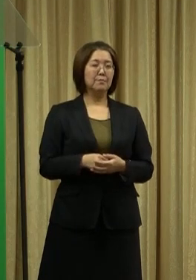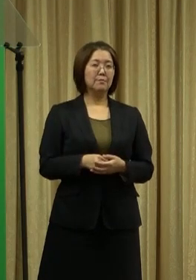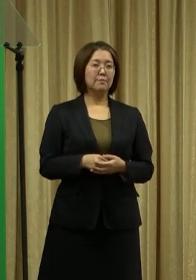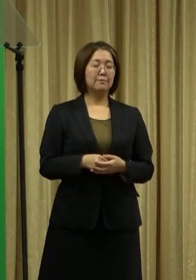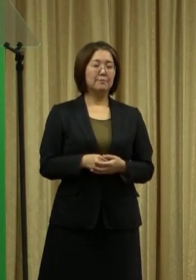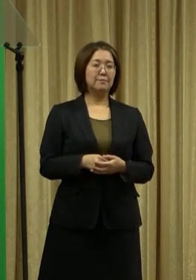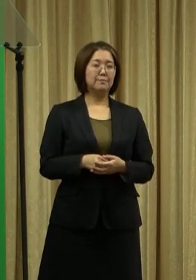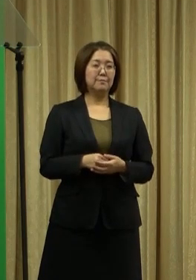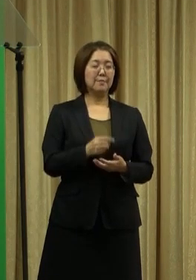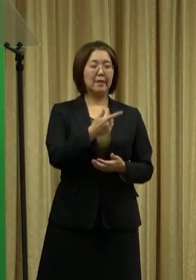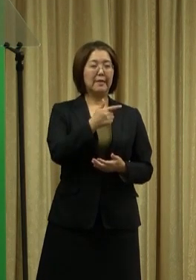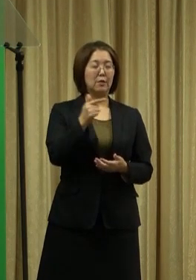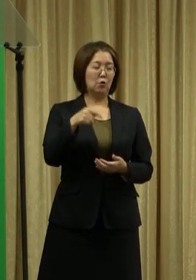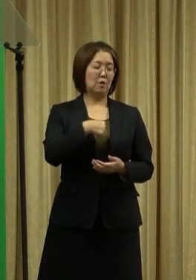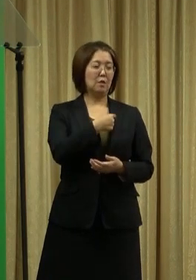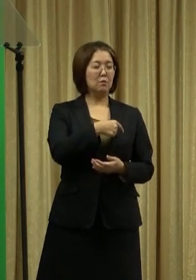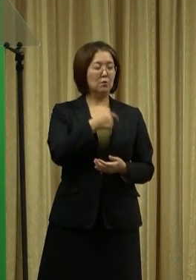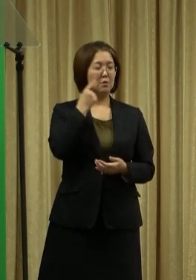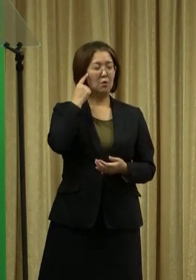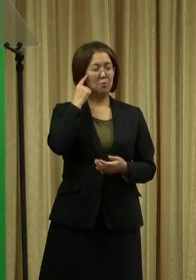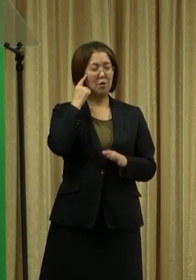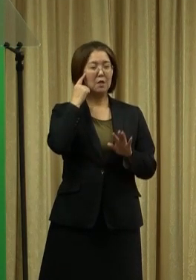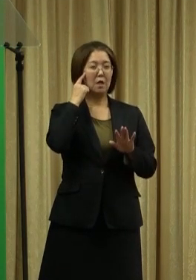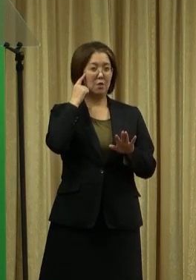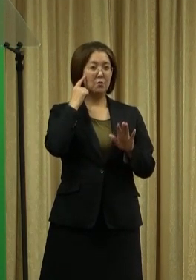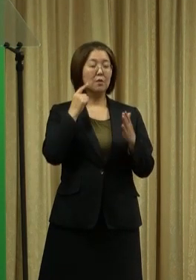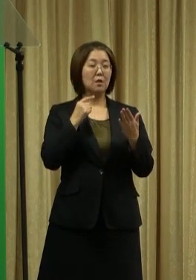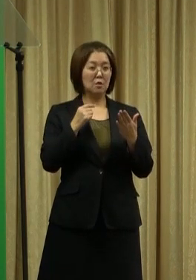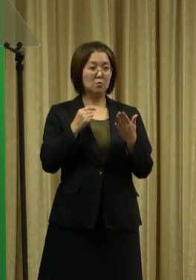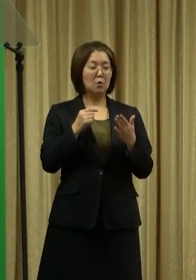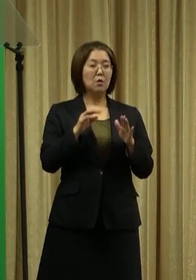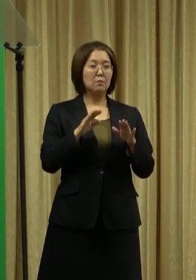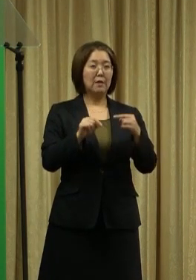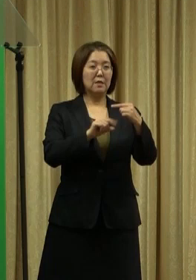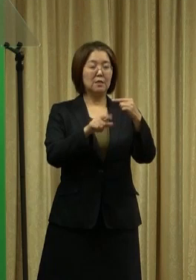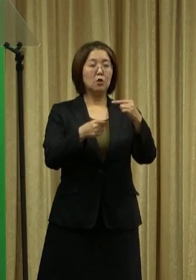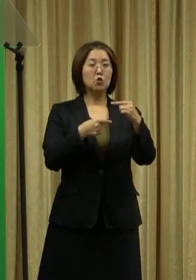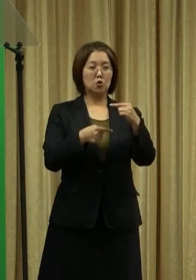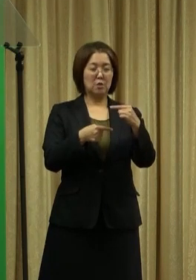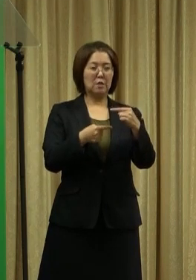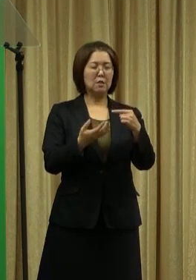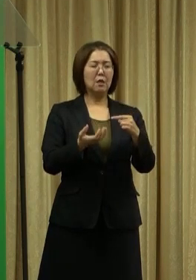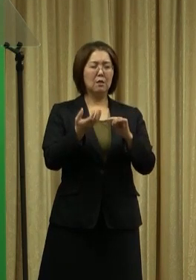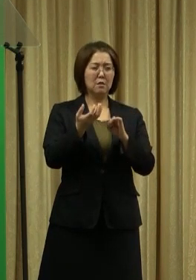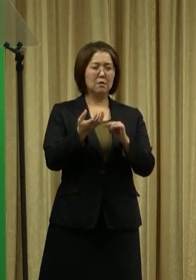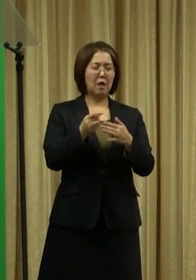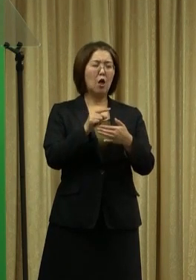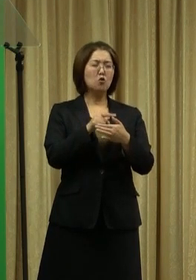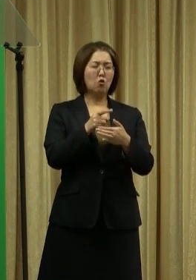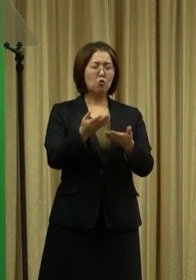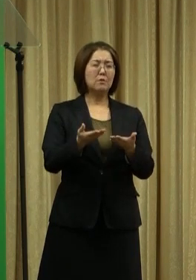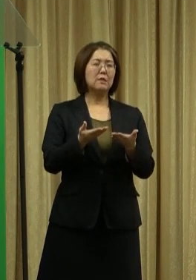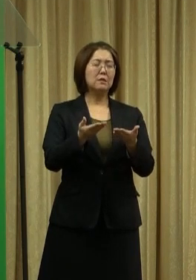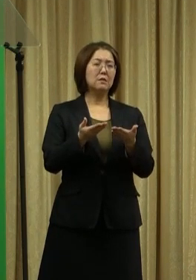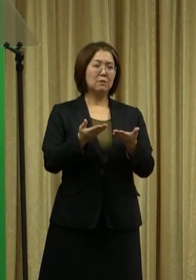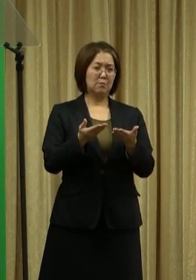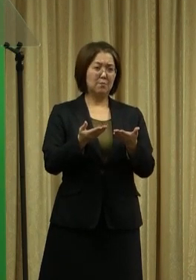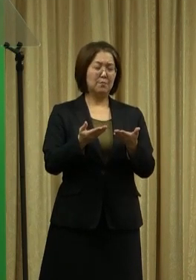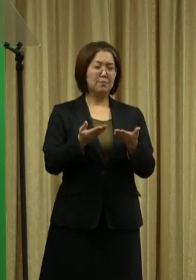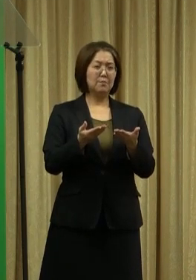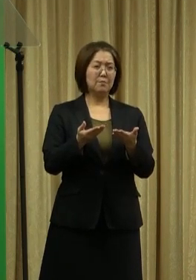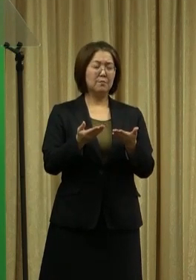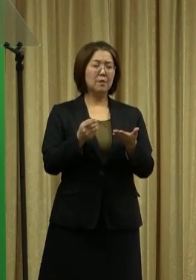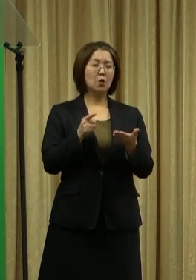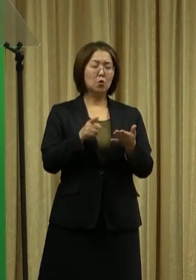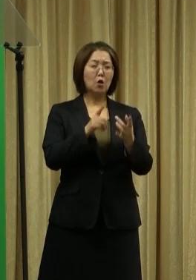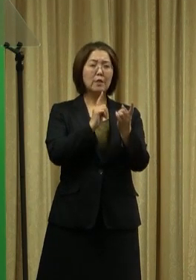今おっしゃったようにいろんな思いがあるわけですけども、でもやはりこの1月1日に発生した能登半島地震、これへ